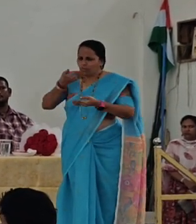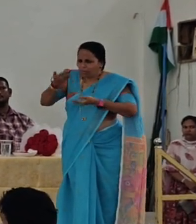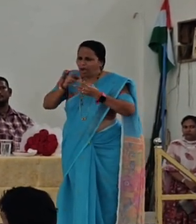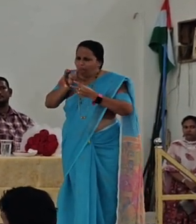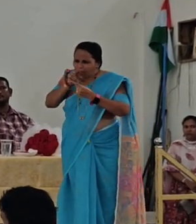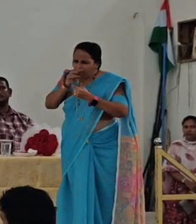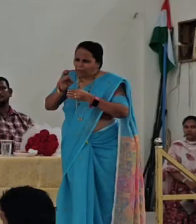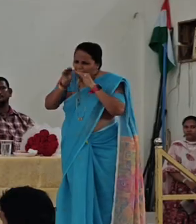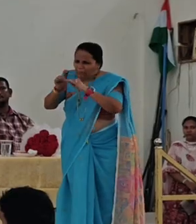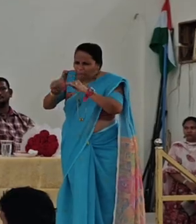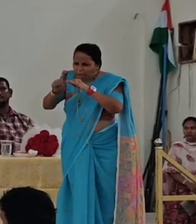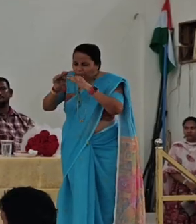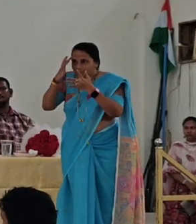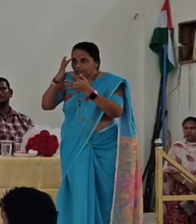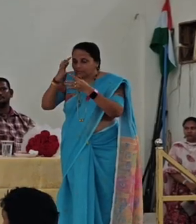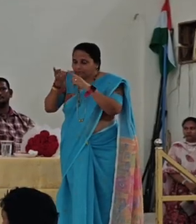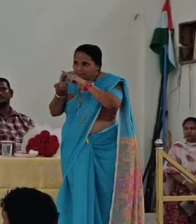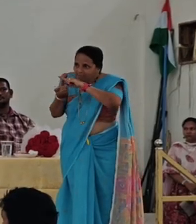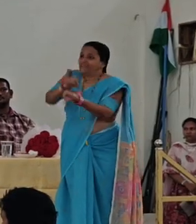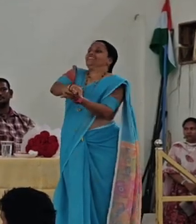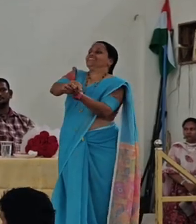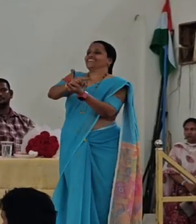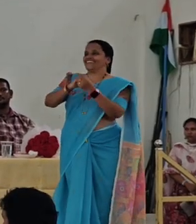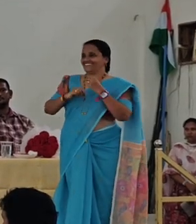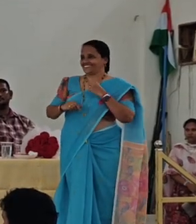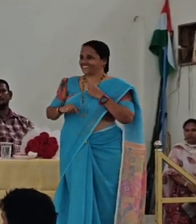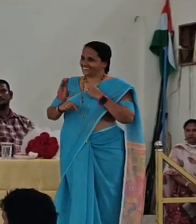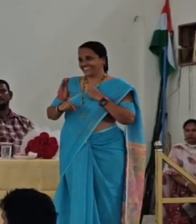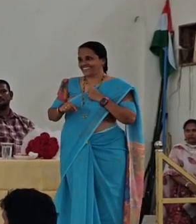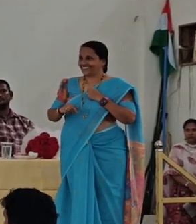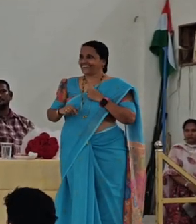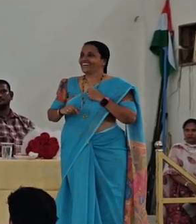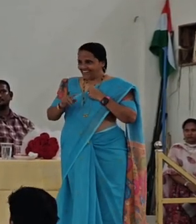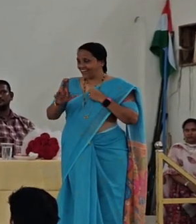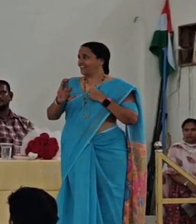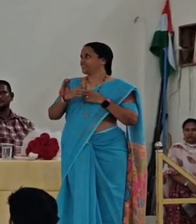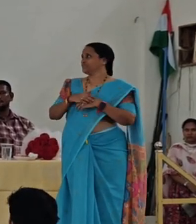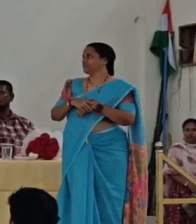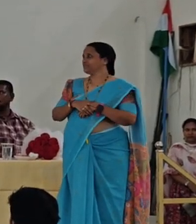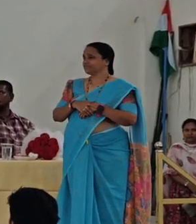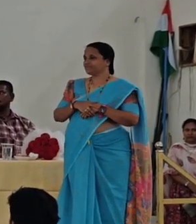వాళ్ళకు ఆ వికలాంగం నుంచి బయటపడేదానికి అవకాశం ఉంది.